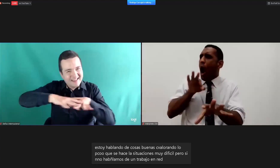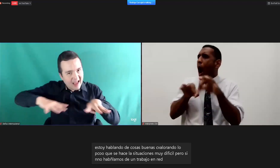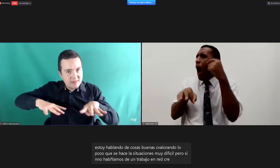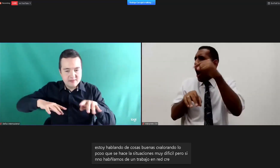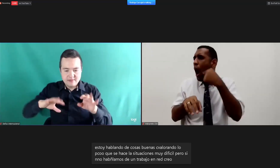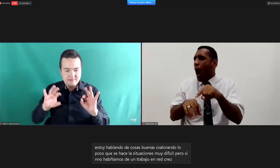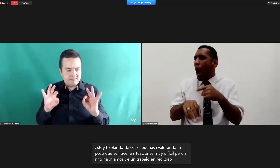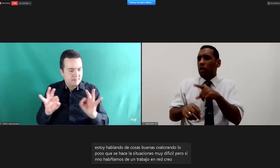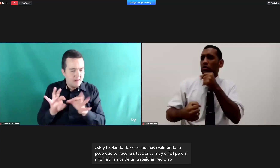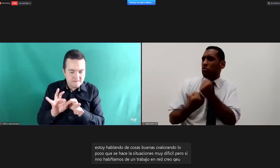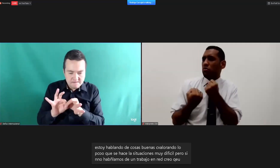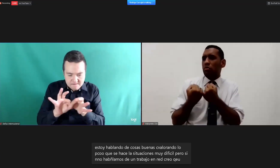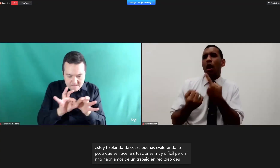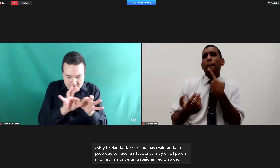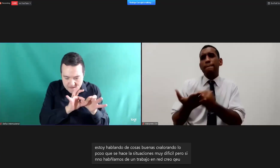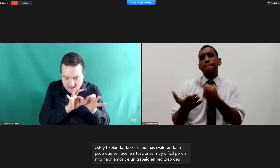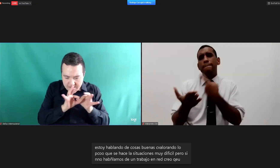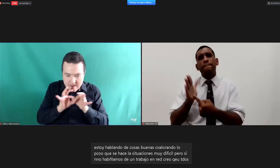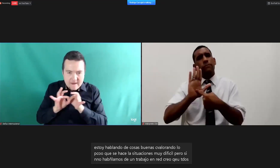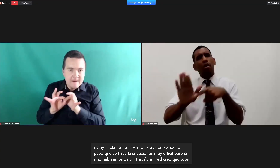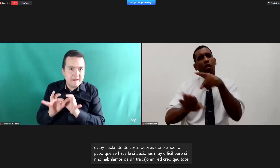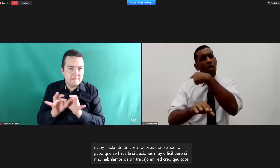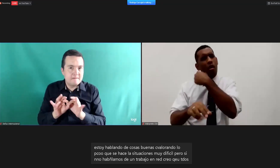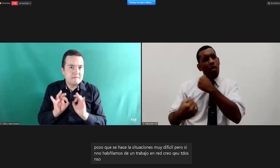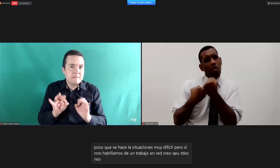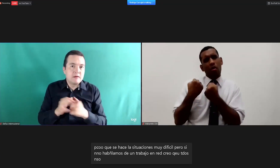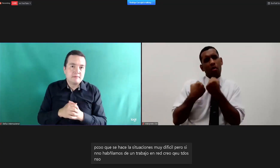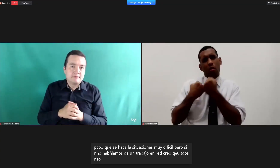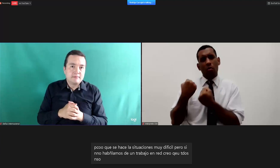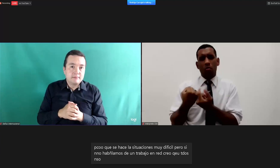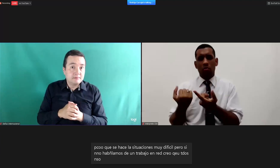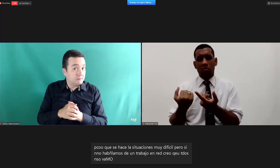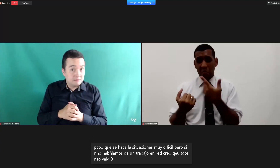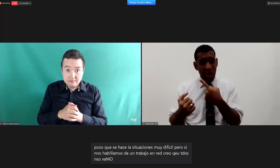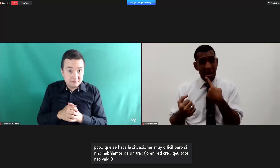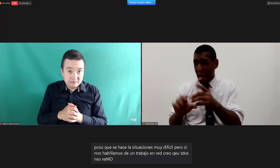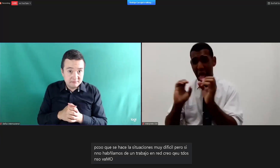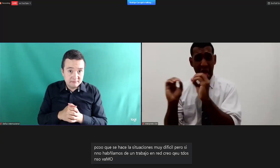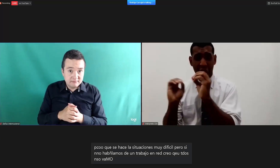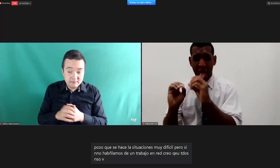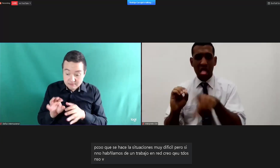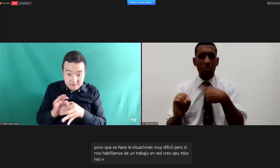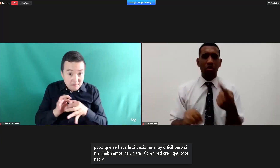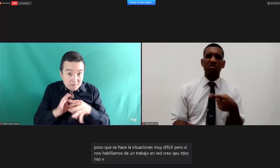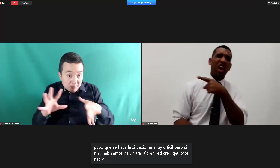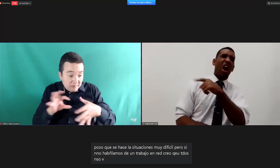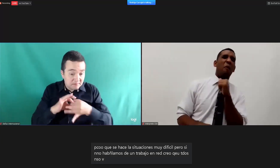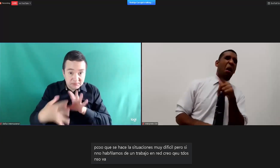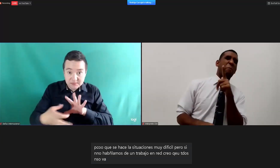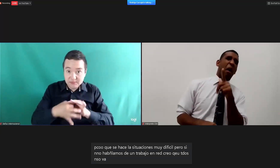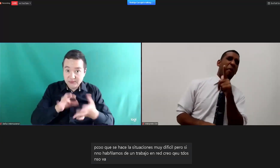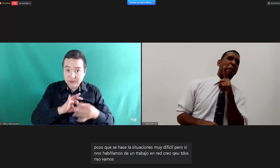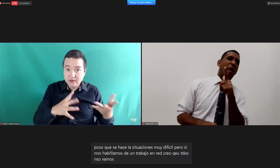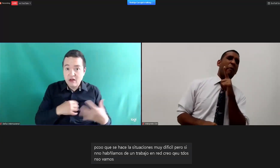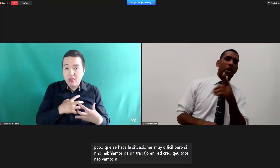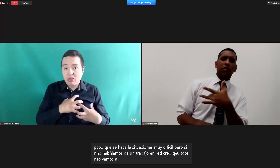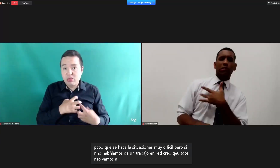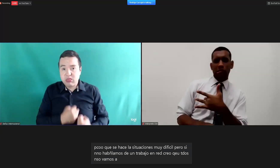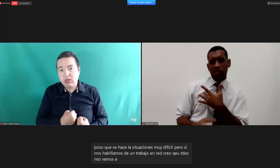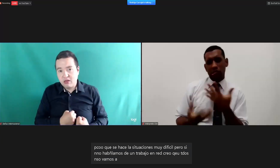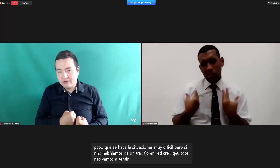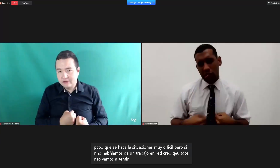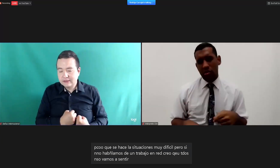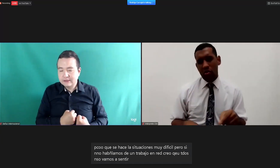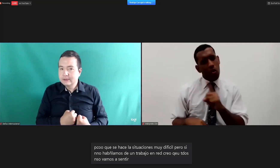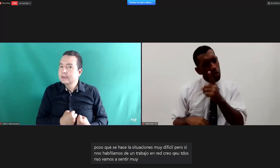digamos, a sentir muy mal, digamos, vamos a estar bastante complicados. Por tanto, yo creo que es importante